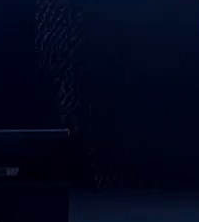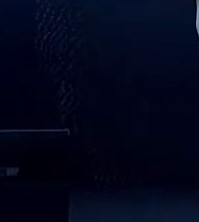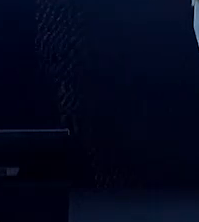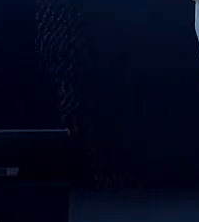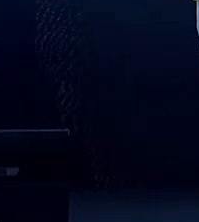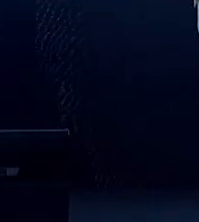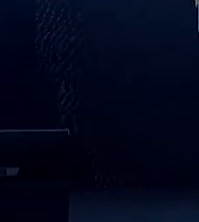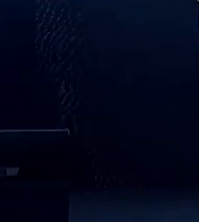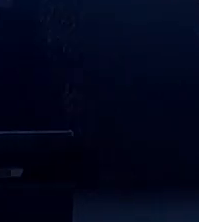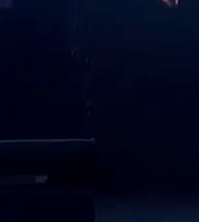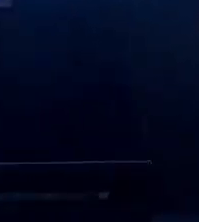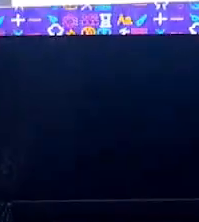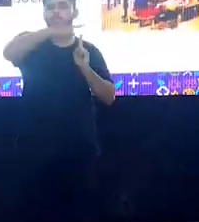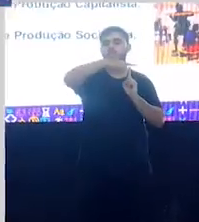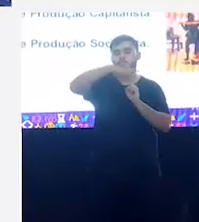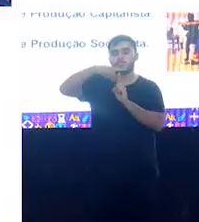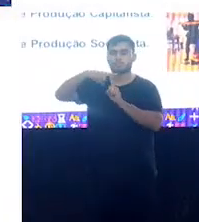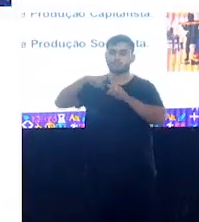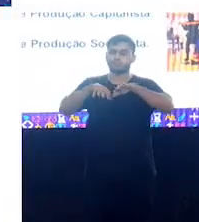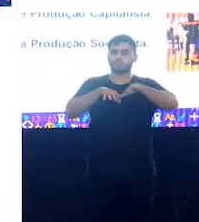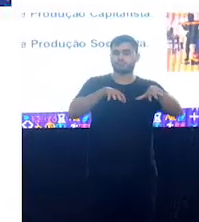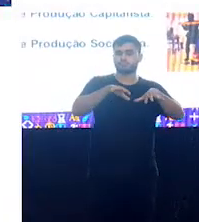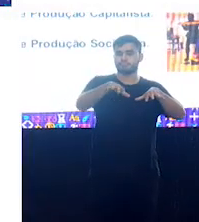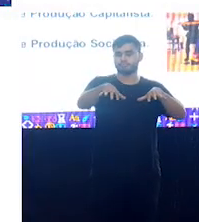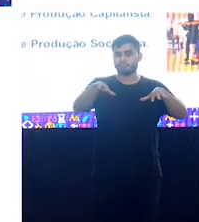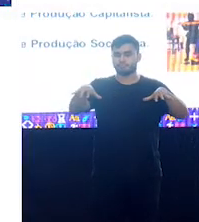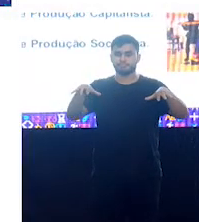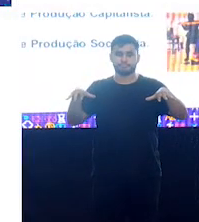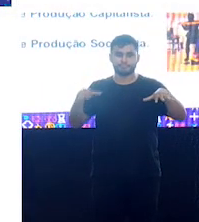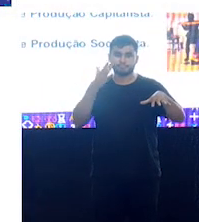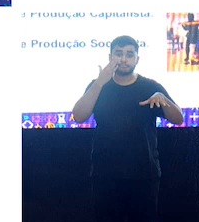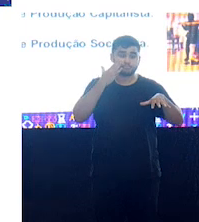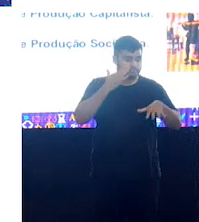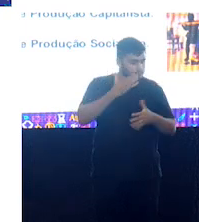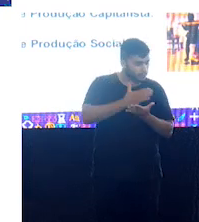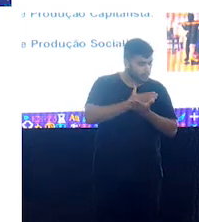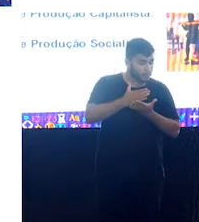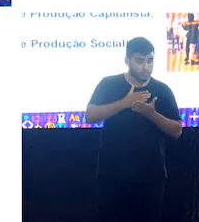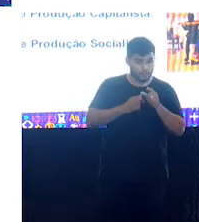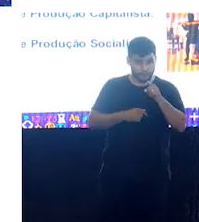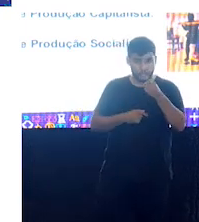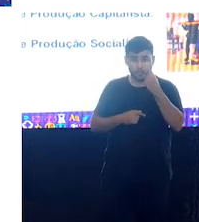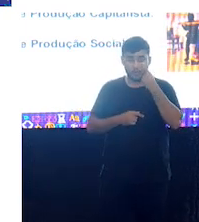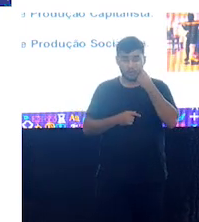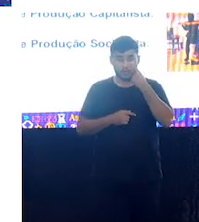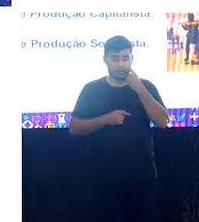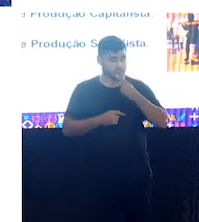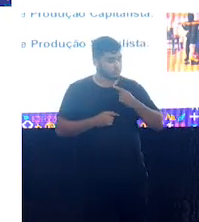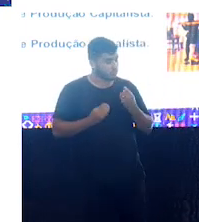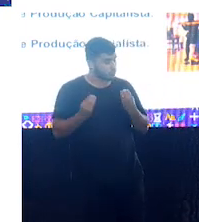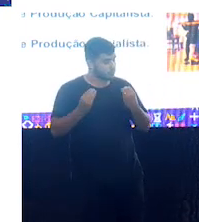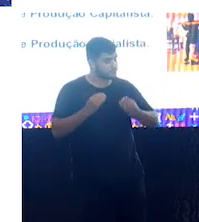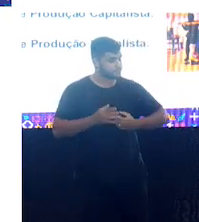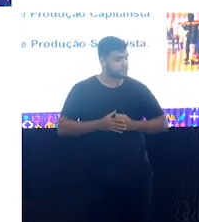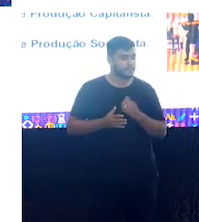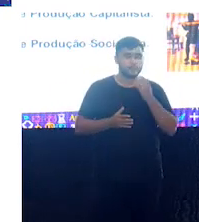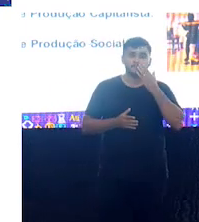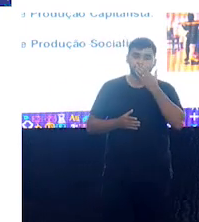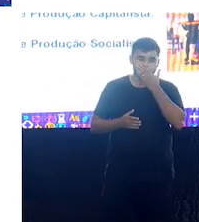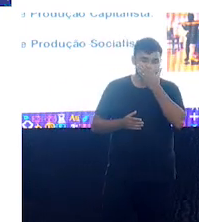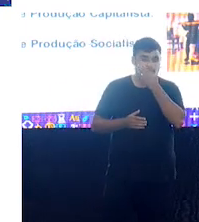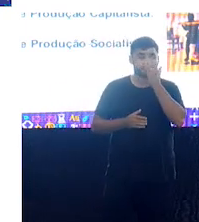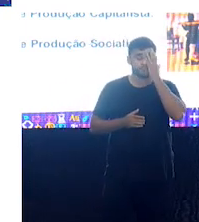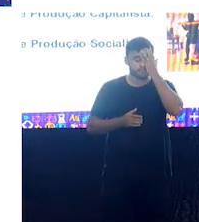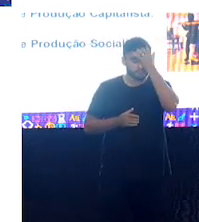de produção? O primeiro, que não está aí, e eu gostaria que você anotasse, caso você esteja anotando, é o modo